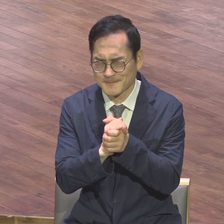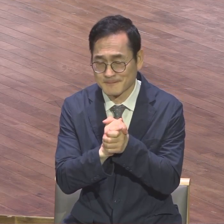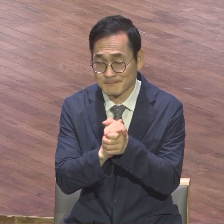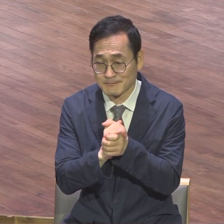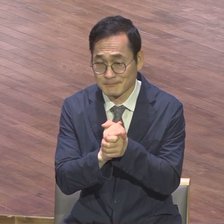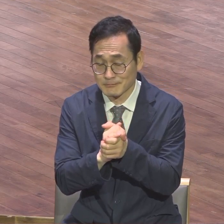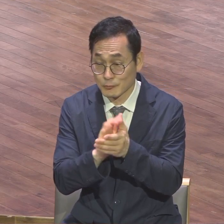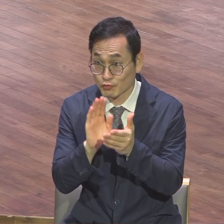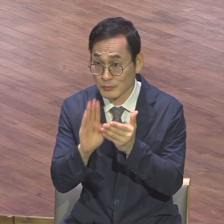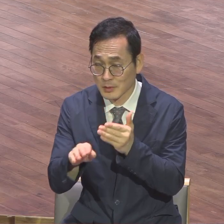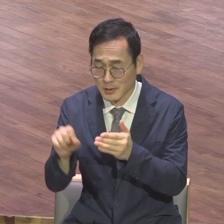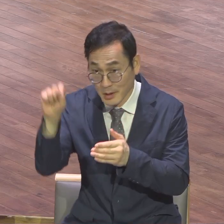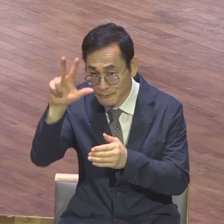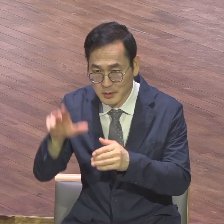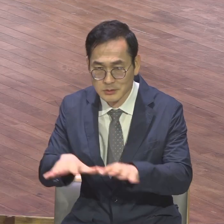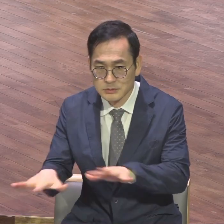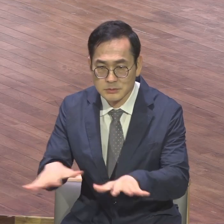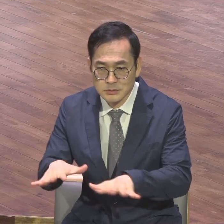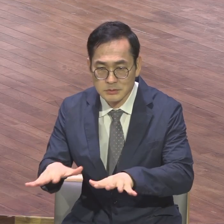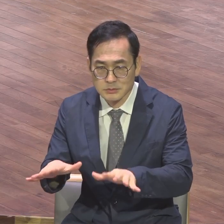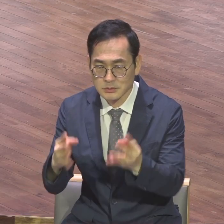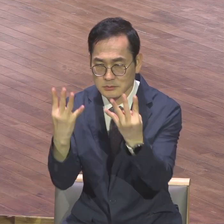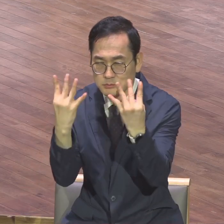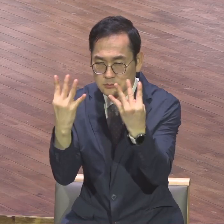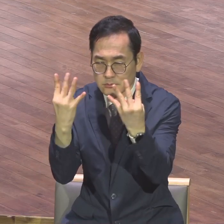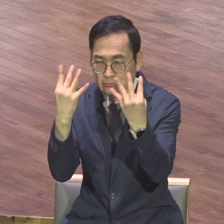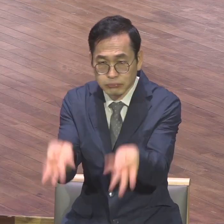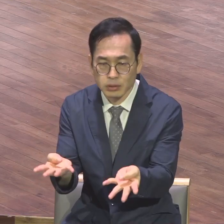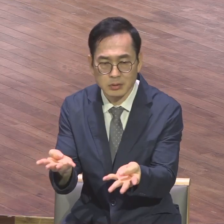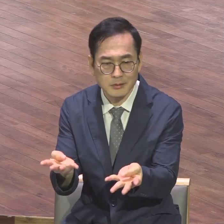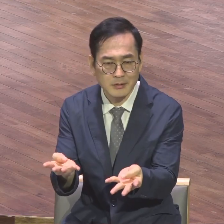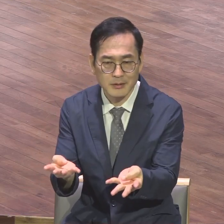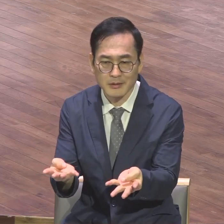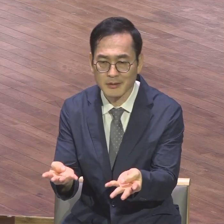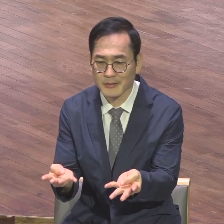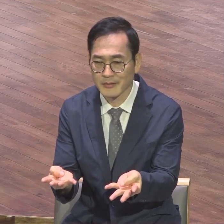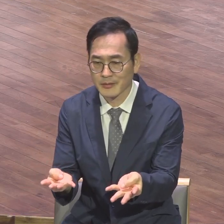지진이 확 일어났더니 옥문이 옥터가 다 열려버리고